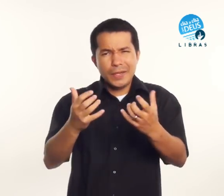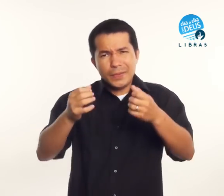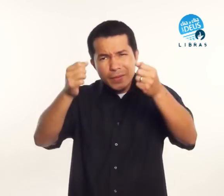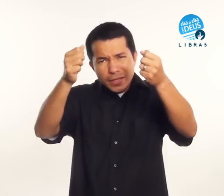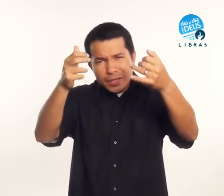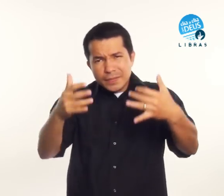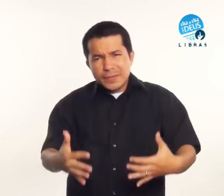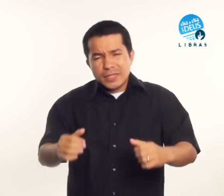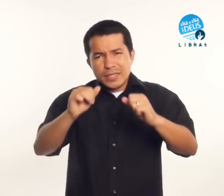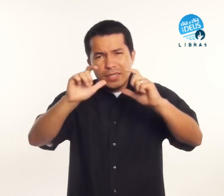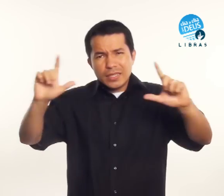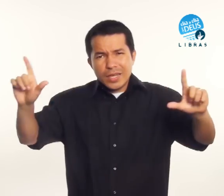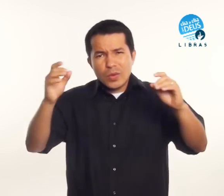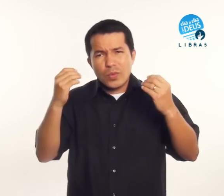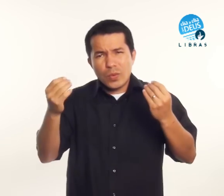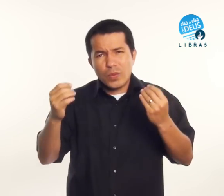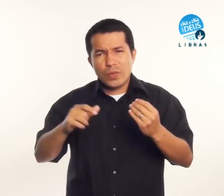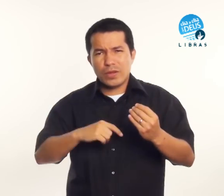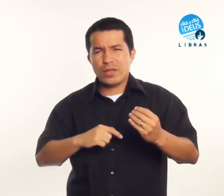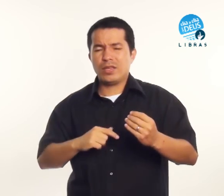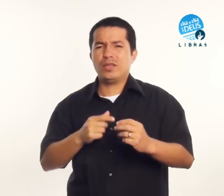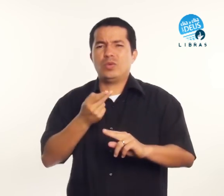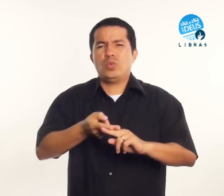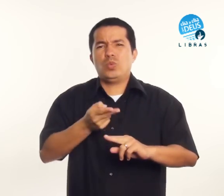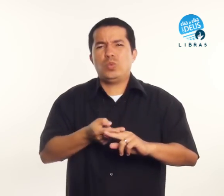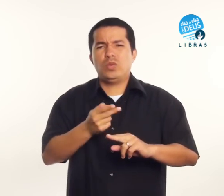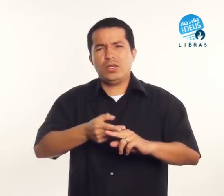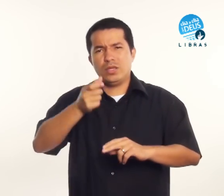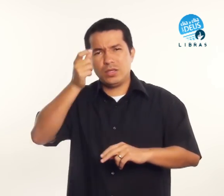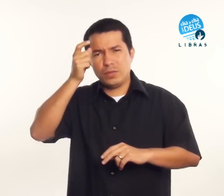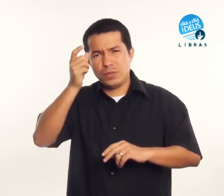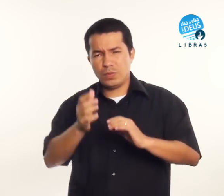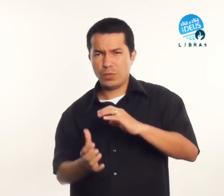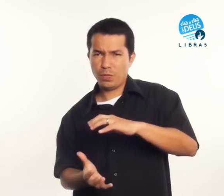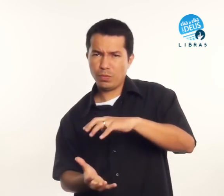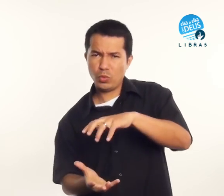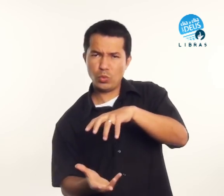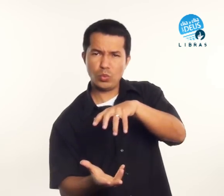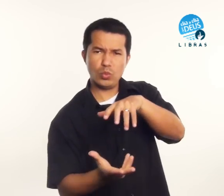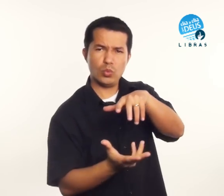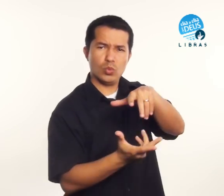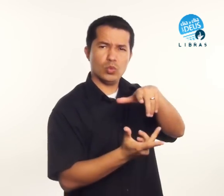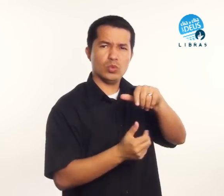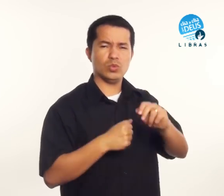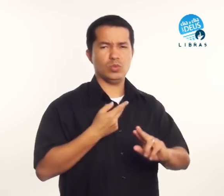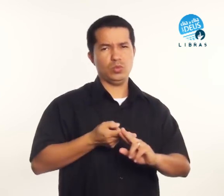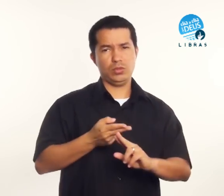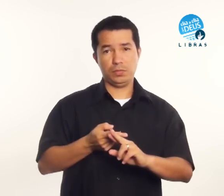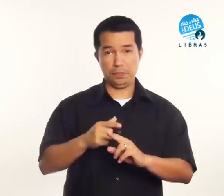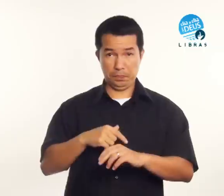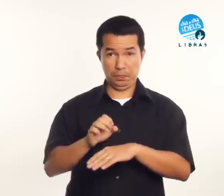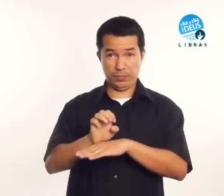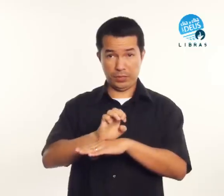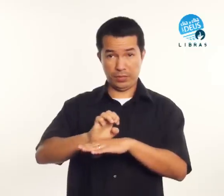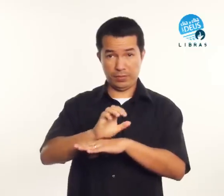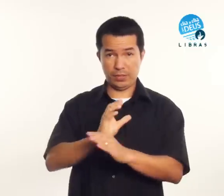pouquinho sobre a ferramenta chamada mundo. A Bíblia fala em Efésios capítulo 2, versículos de 1